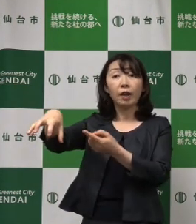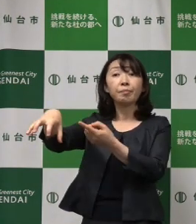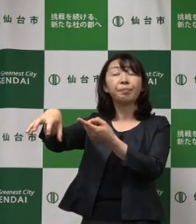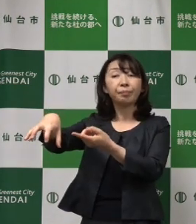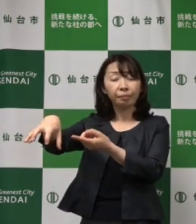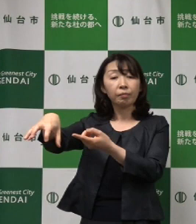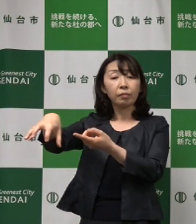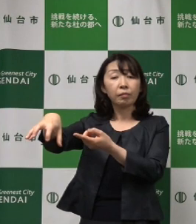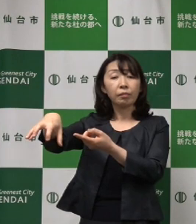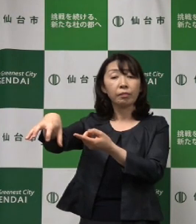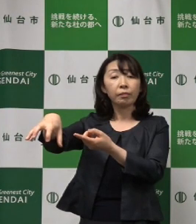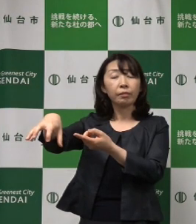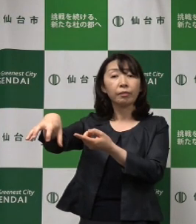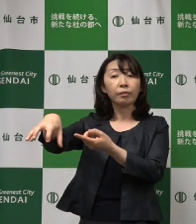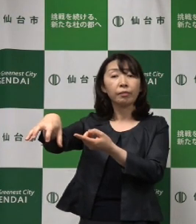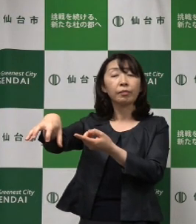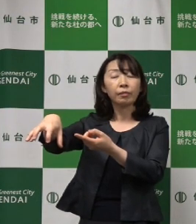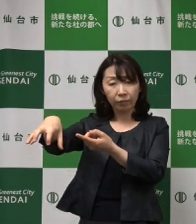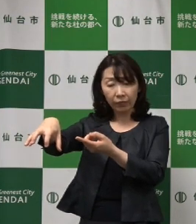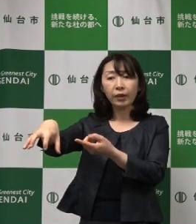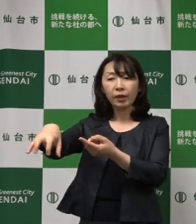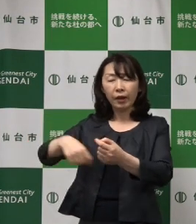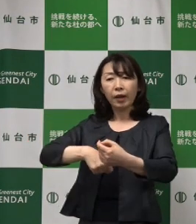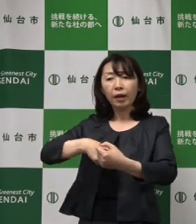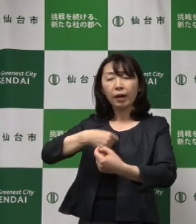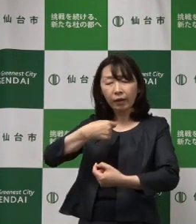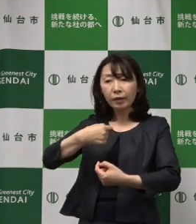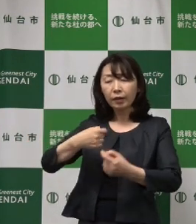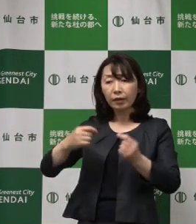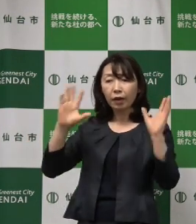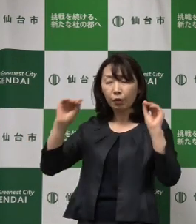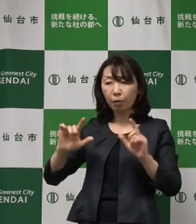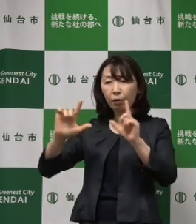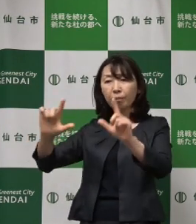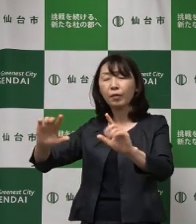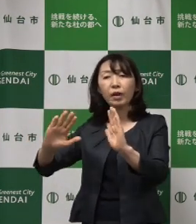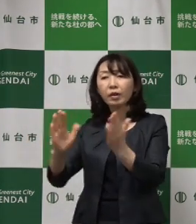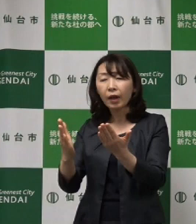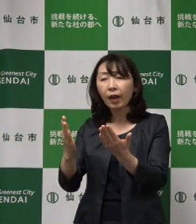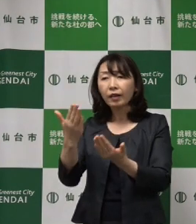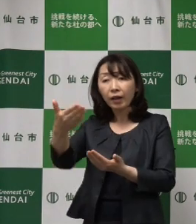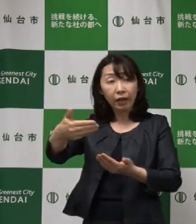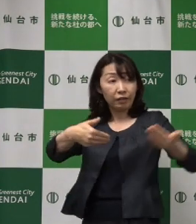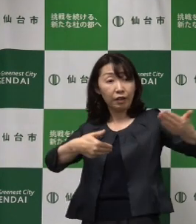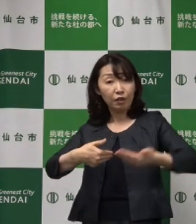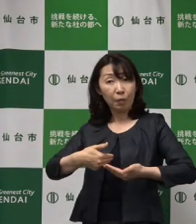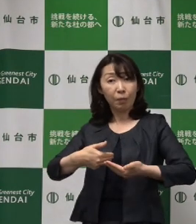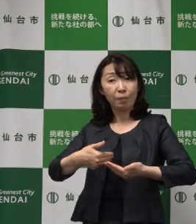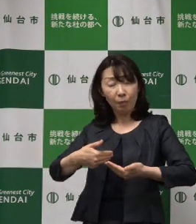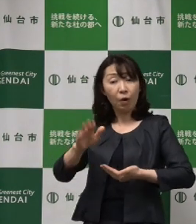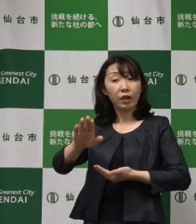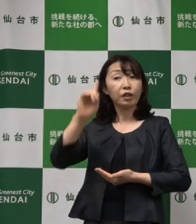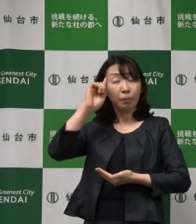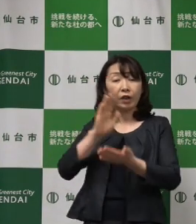ではないかという、ちょっと先ほどのご指摘も受けたんで、昨日医師会さんと話をさせていただいて、改めて、今市長が申し上げたシステム